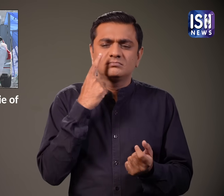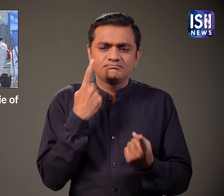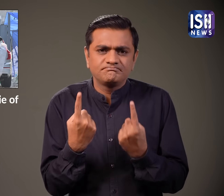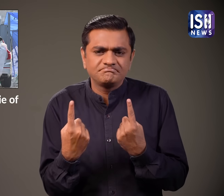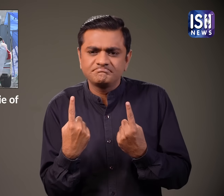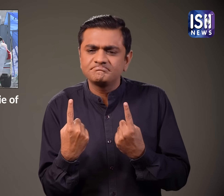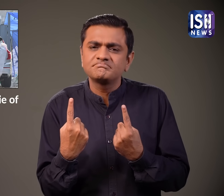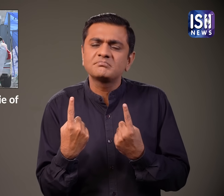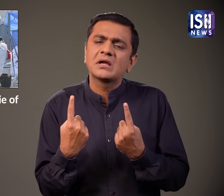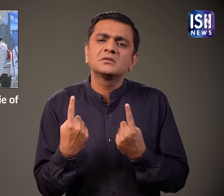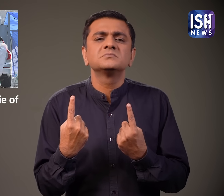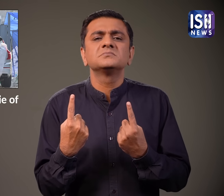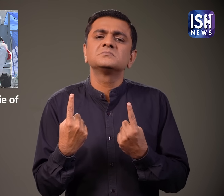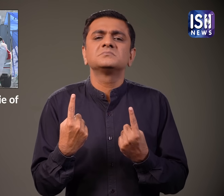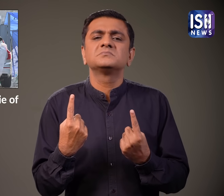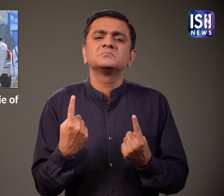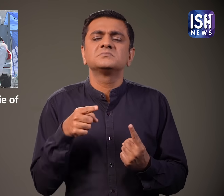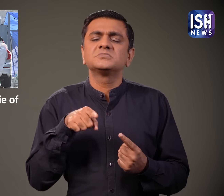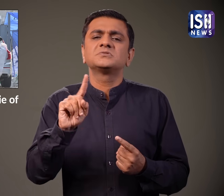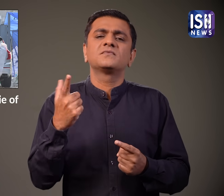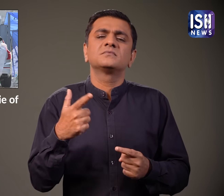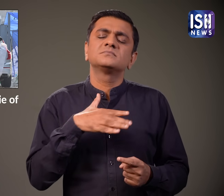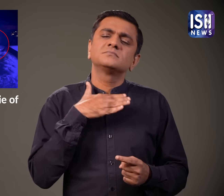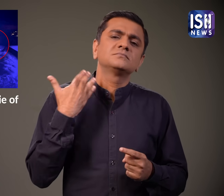पुलिस जांच में पाया गया कि ली की मौत आत्महत्या से हुई थी